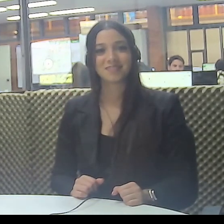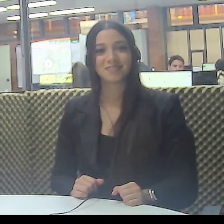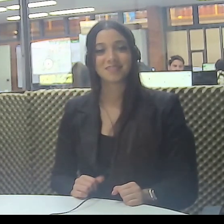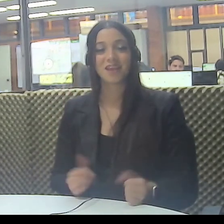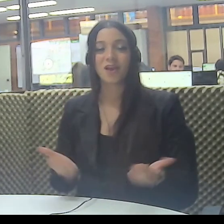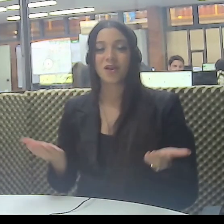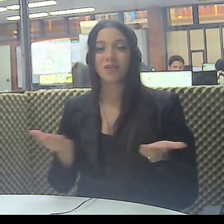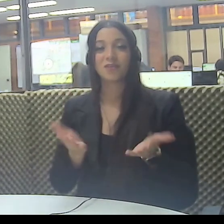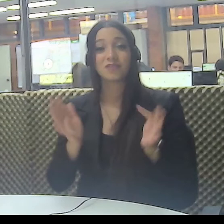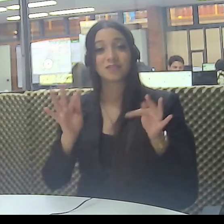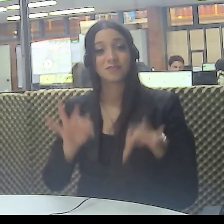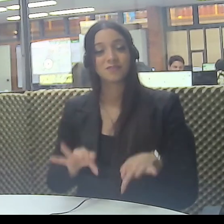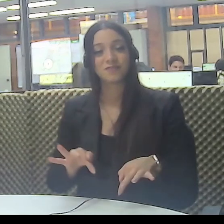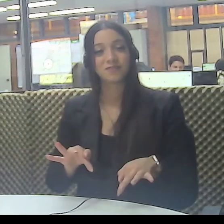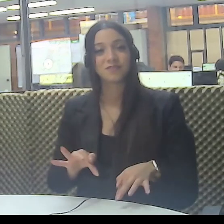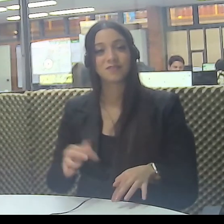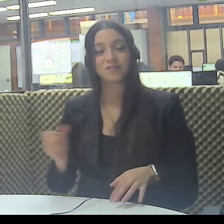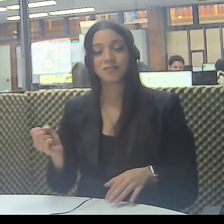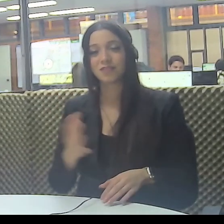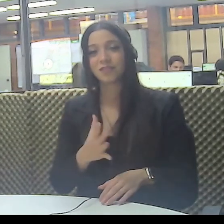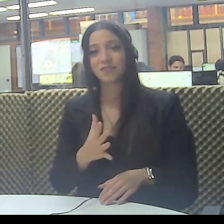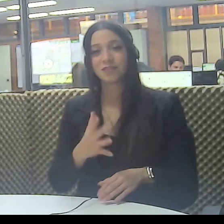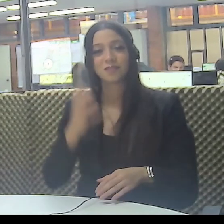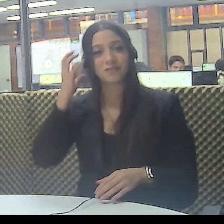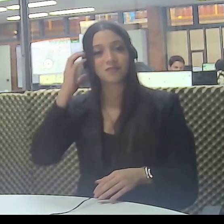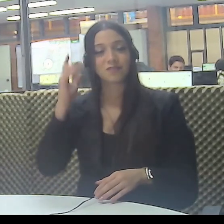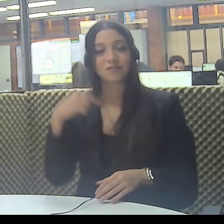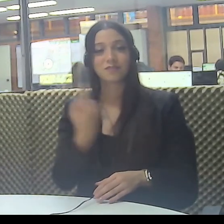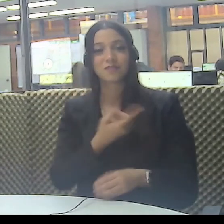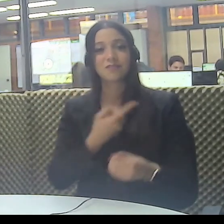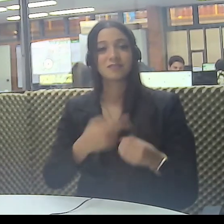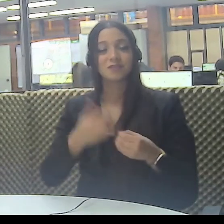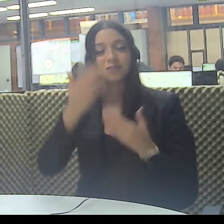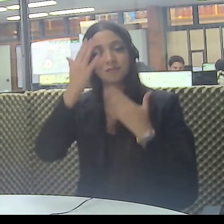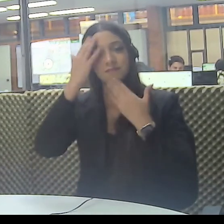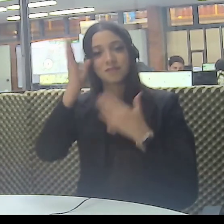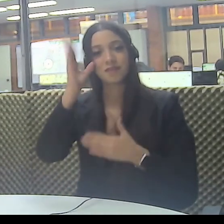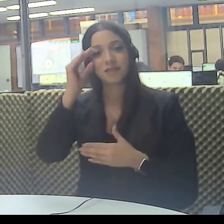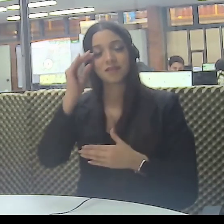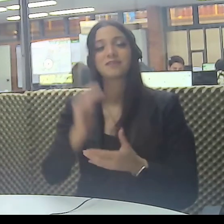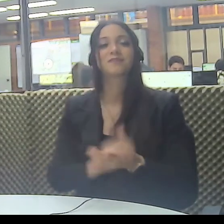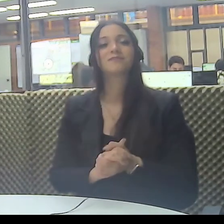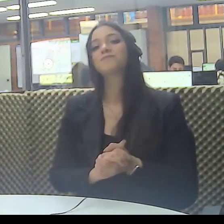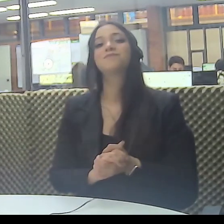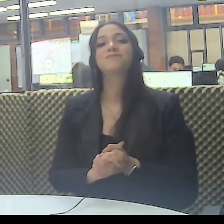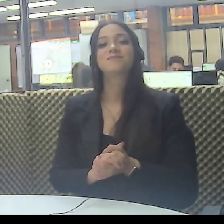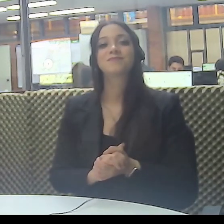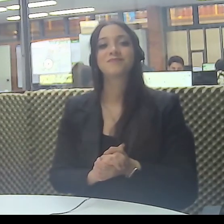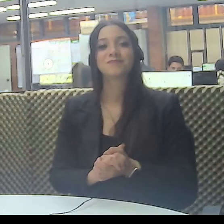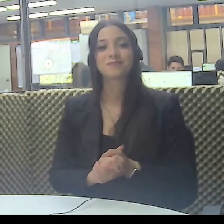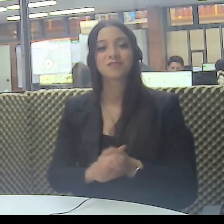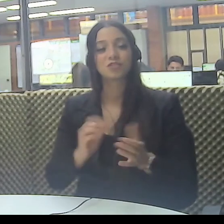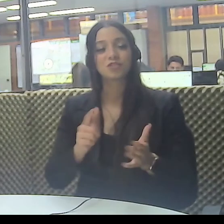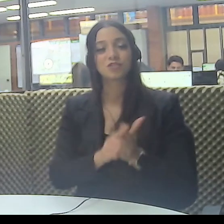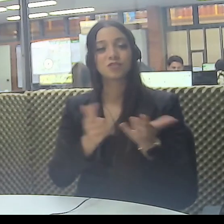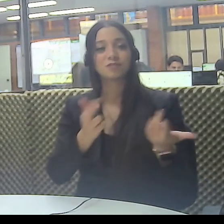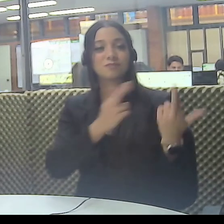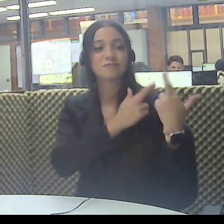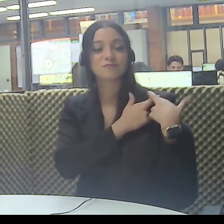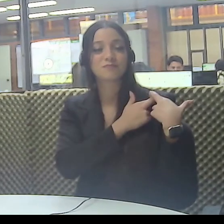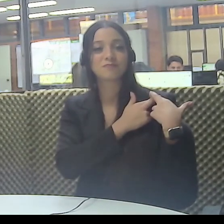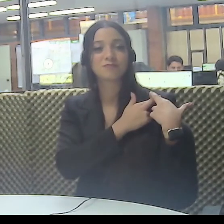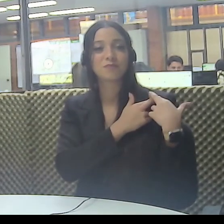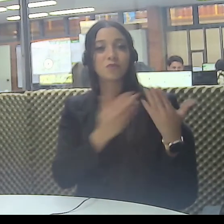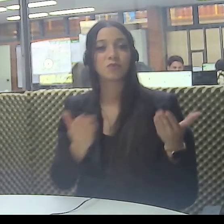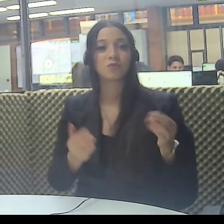E ficamos por aqui com mais uma edição. Muito obrigada pela sua audiência. Essa é a Rádio Nossa Cidade. Jornalista responsável